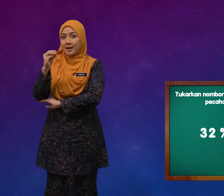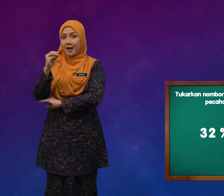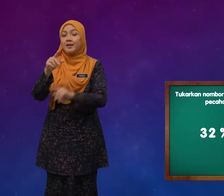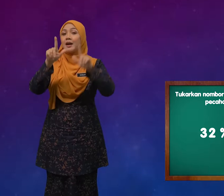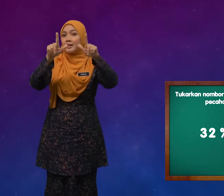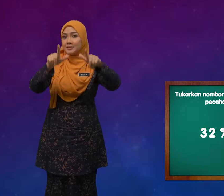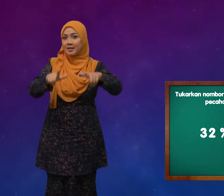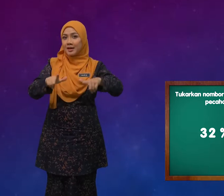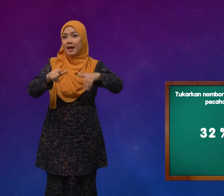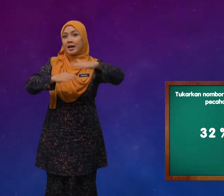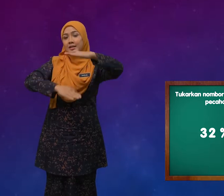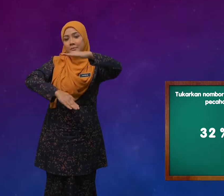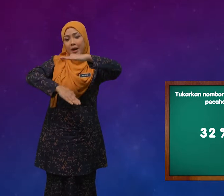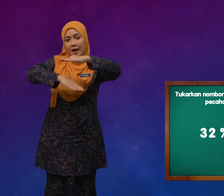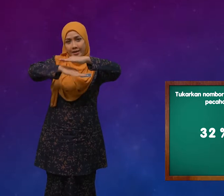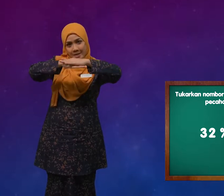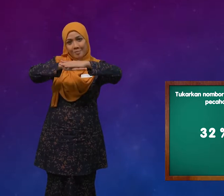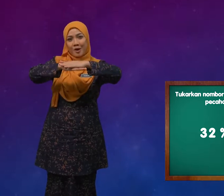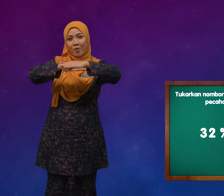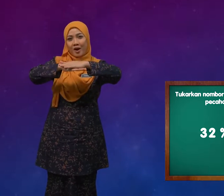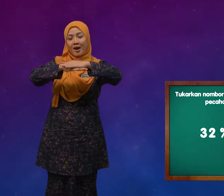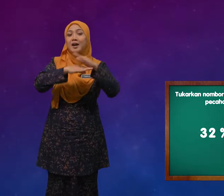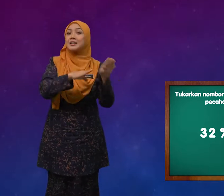dan letakkan di bahagian bawah